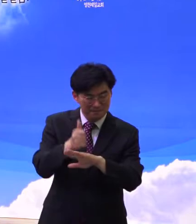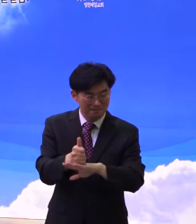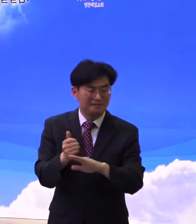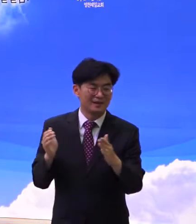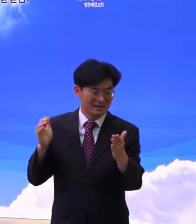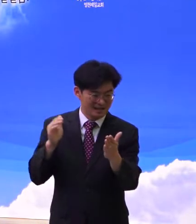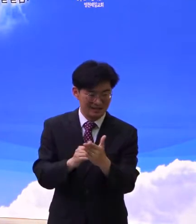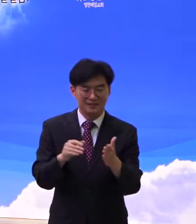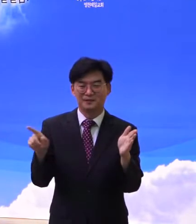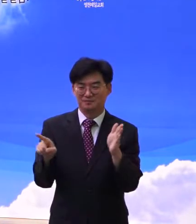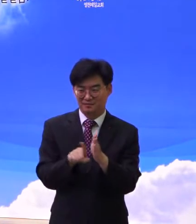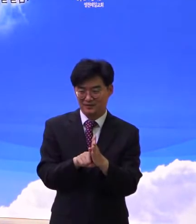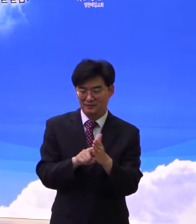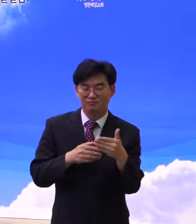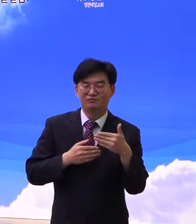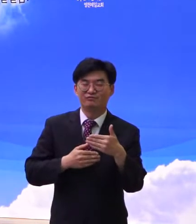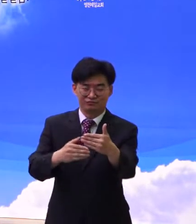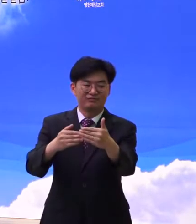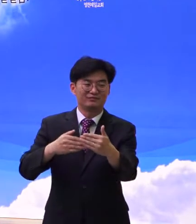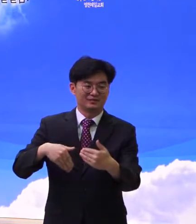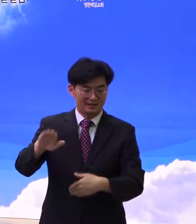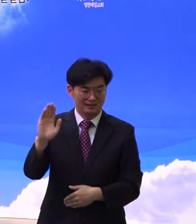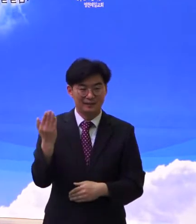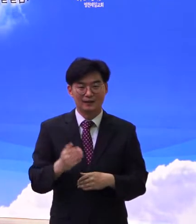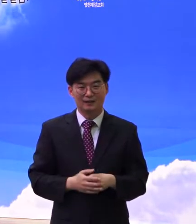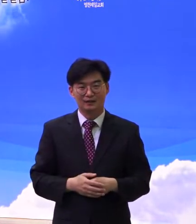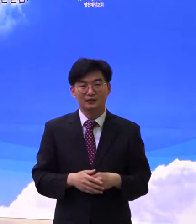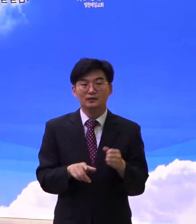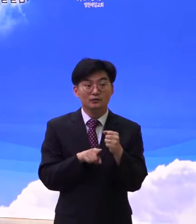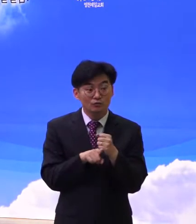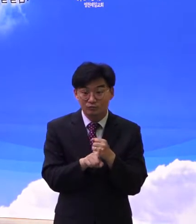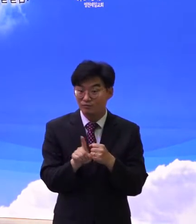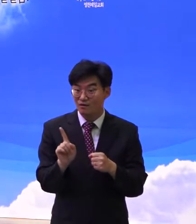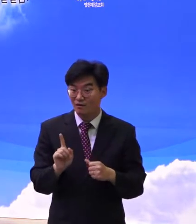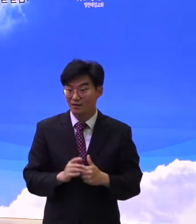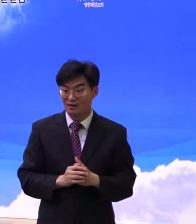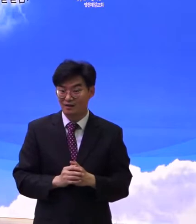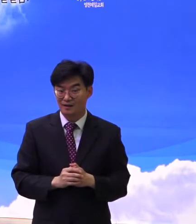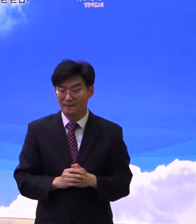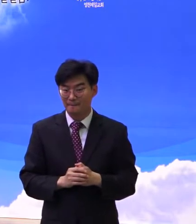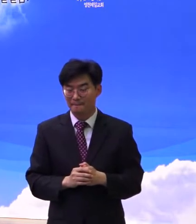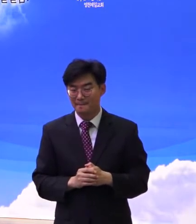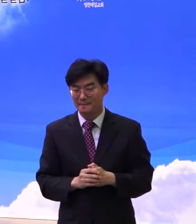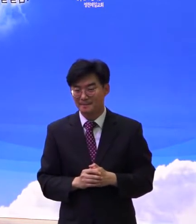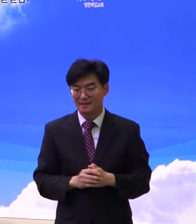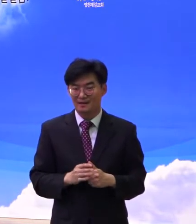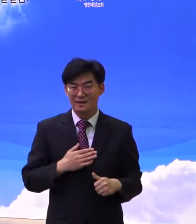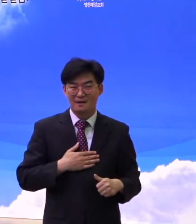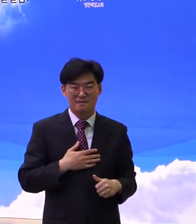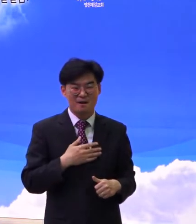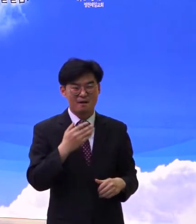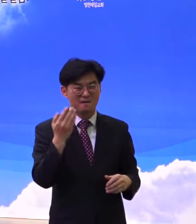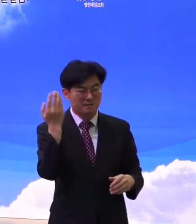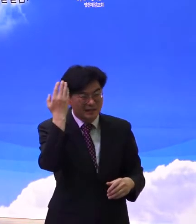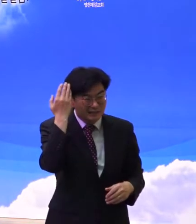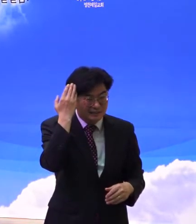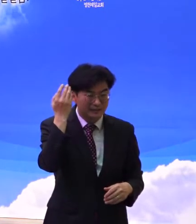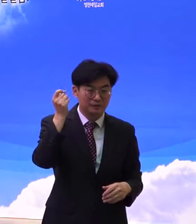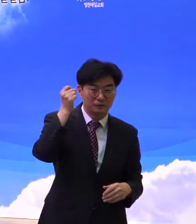그렇게까지 그들이 할 수 있었던 것은 그들이 잘나서도 아니었고 그들에게